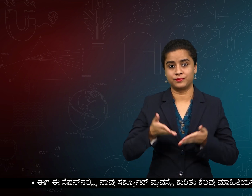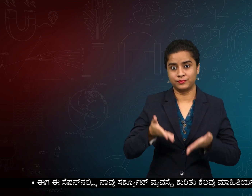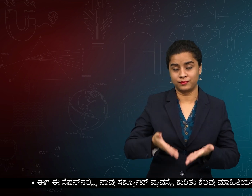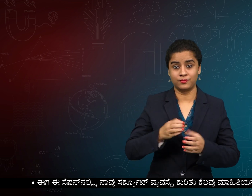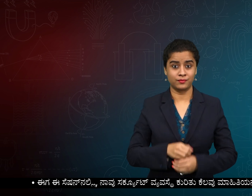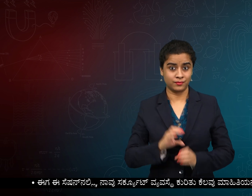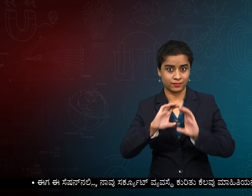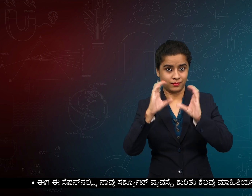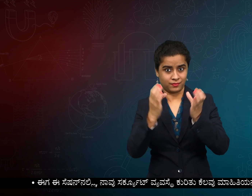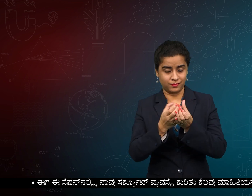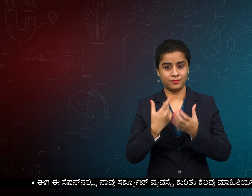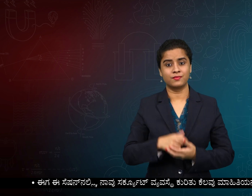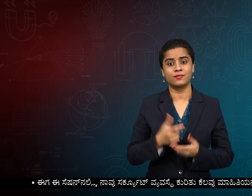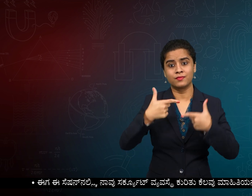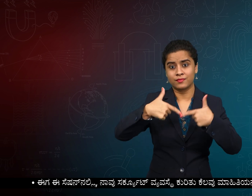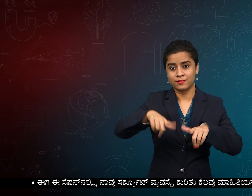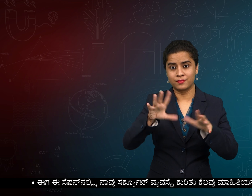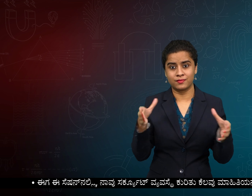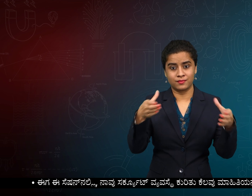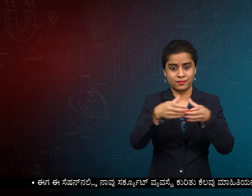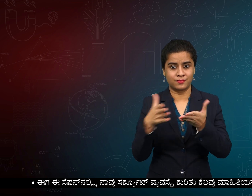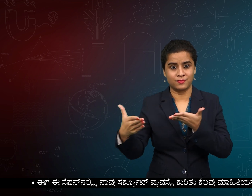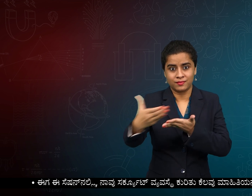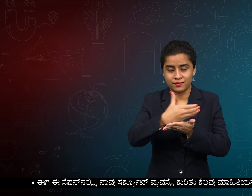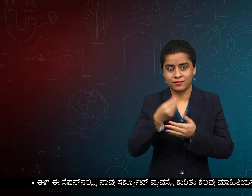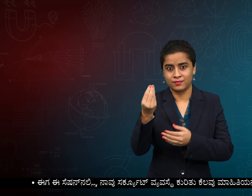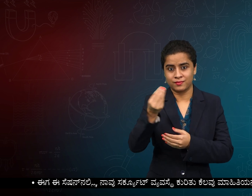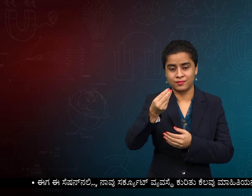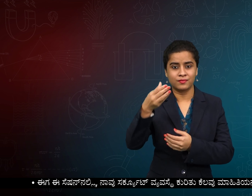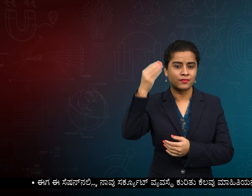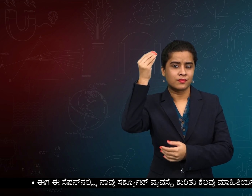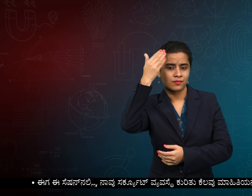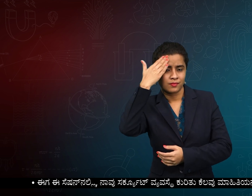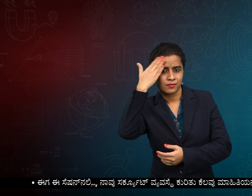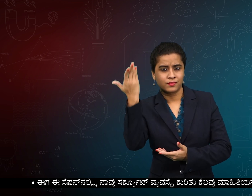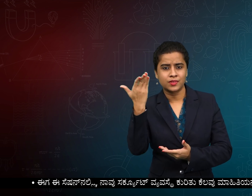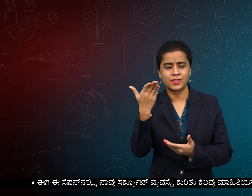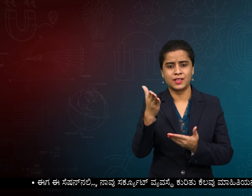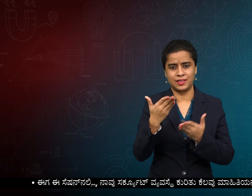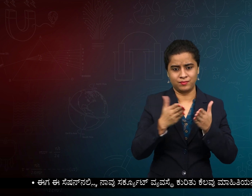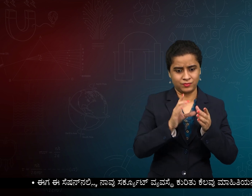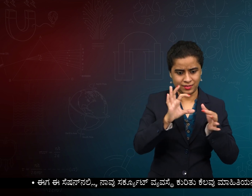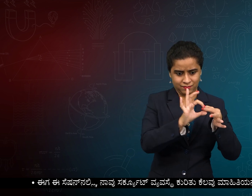ಈಗ ಈ ಸೆಷನ್ನಲ್ಲಿ ನಾವು ಸರ್ಕ್ಯೂಟ್ ವ್ಯವಸ್ಥೆ ಕುರಿತು ಕೆಲವು ಮಾಹಿತಿಯನ್ನು ಸಂಗ್ರಹಿಸೋಣ.